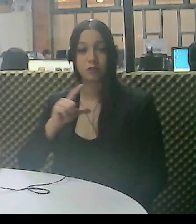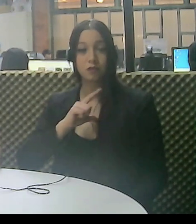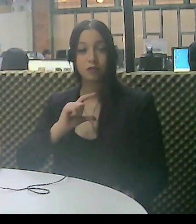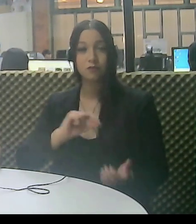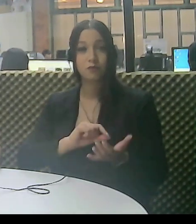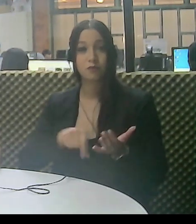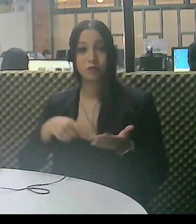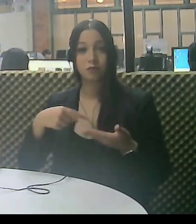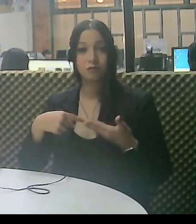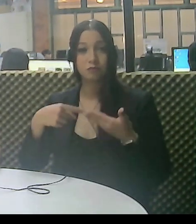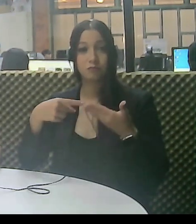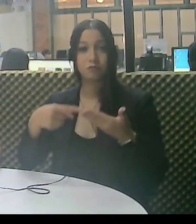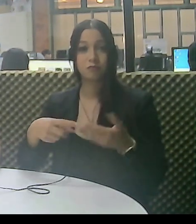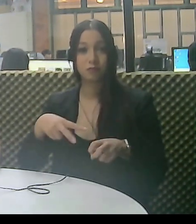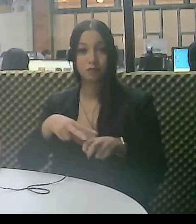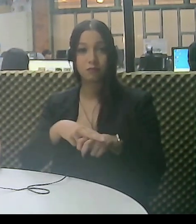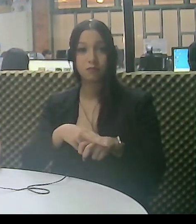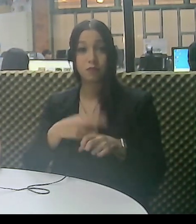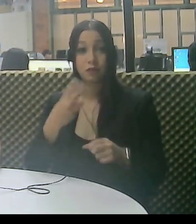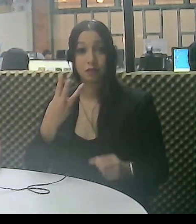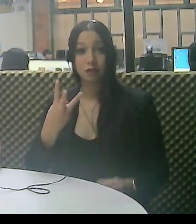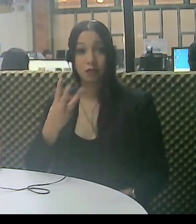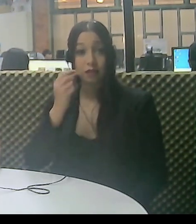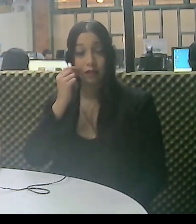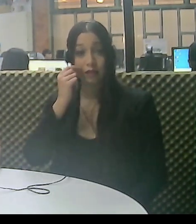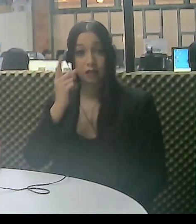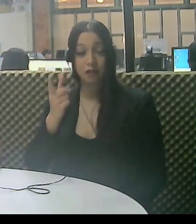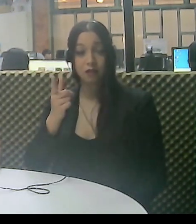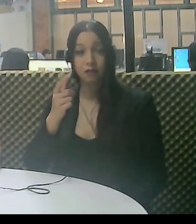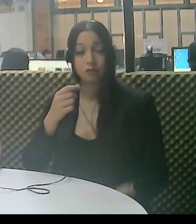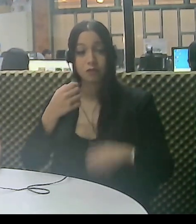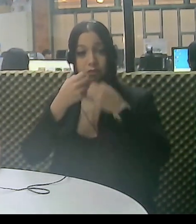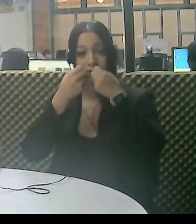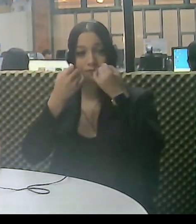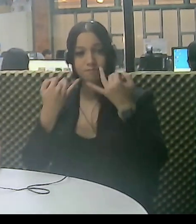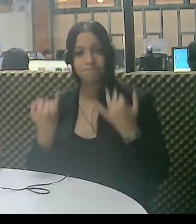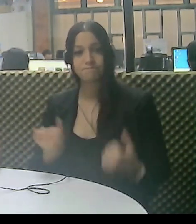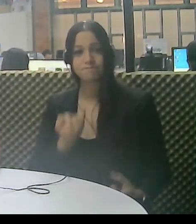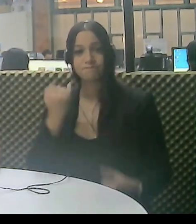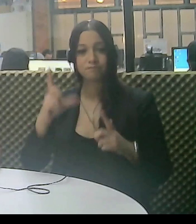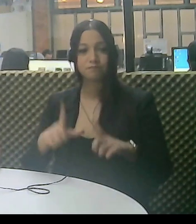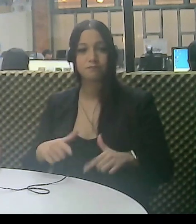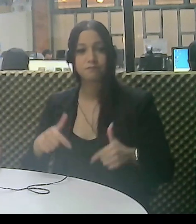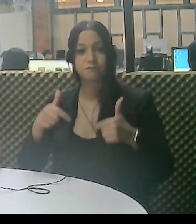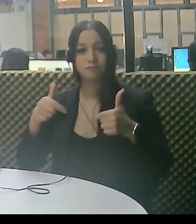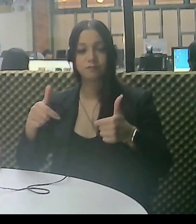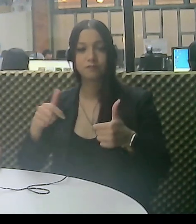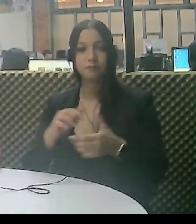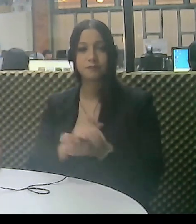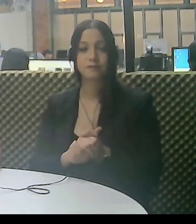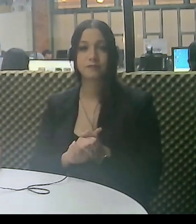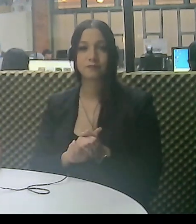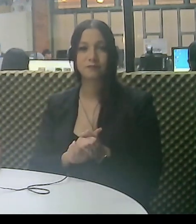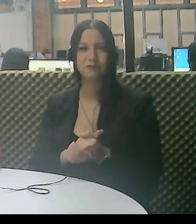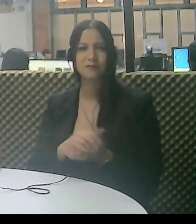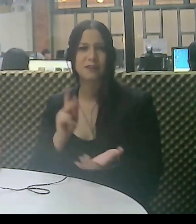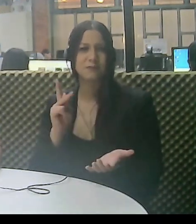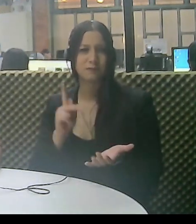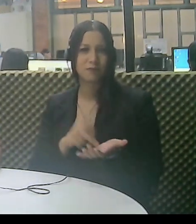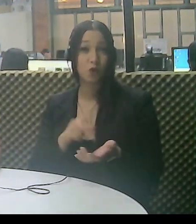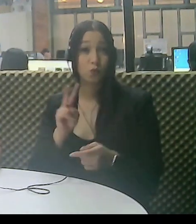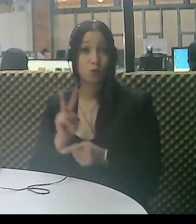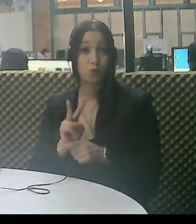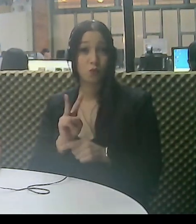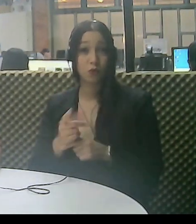e foi convocada para a castração de seus 3 gatos, fala sobre a importância das ações do Castra Móvel. Na verdade, eu cuido de